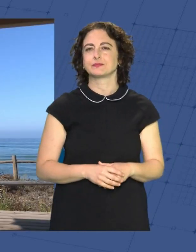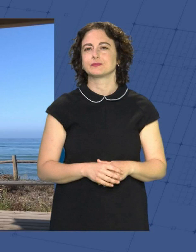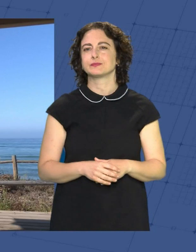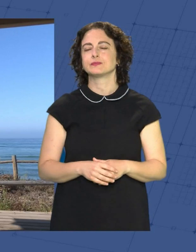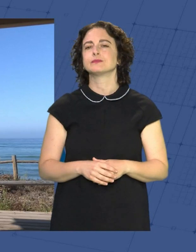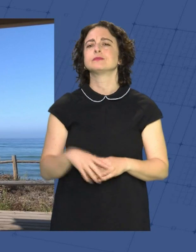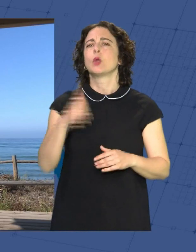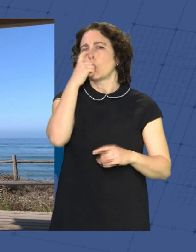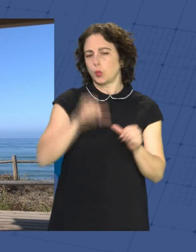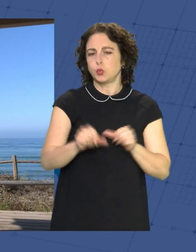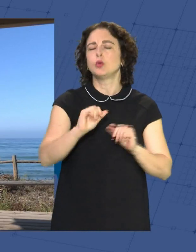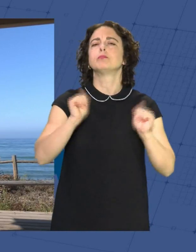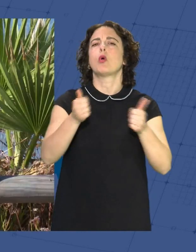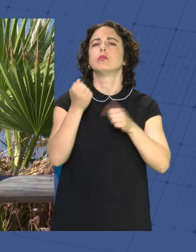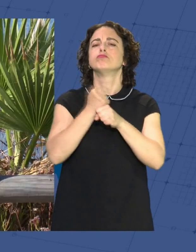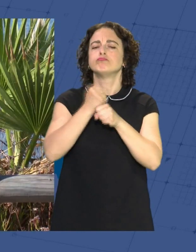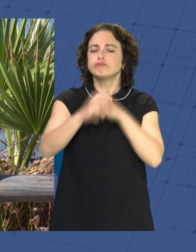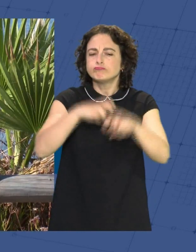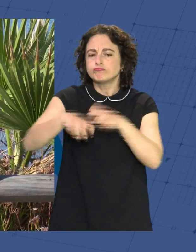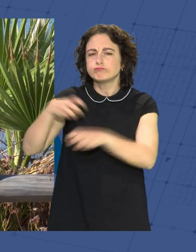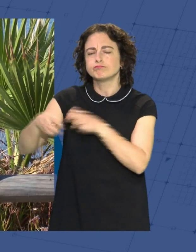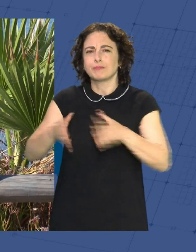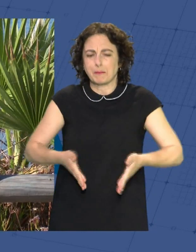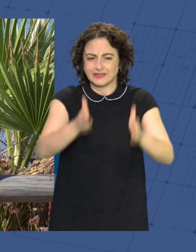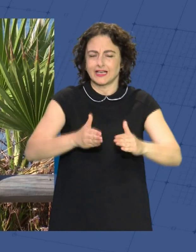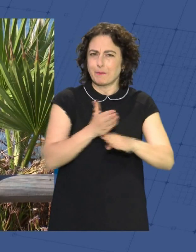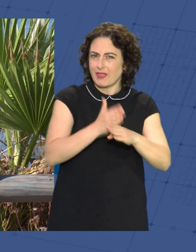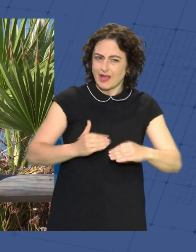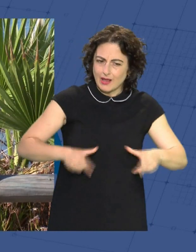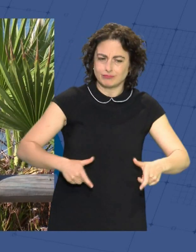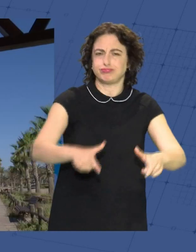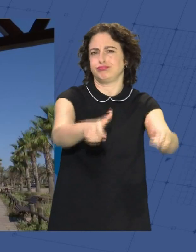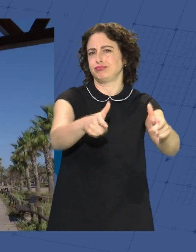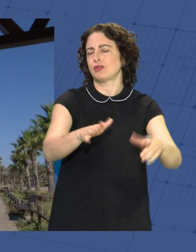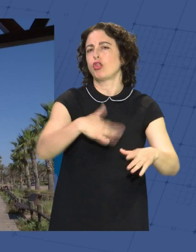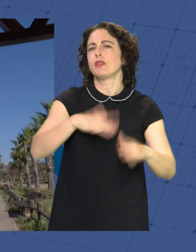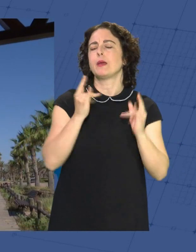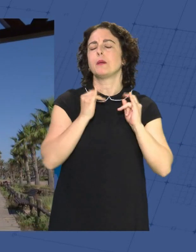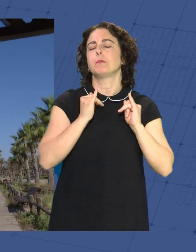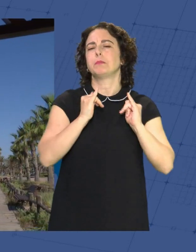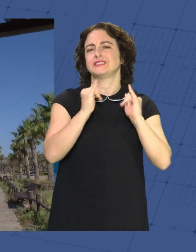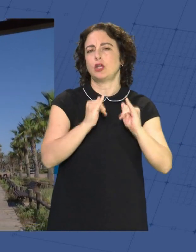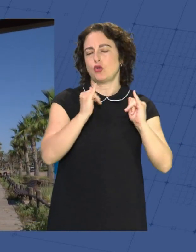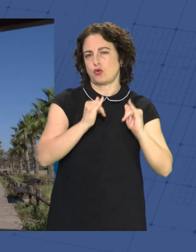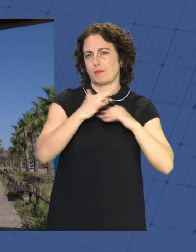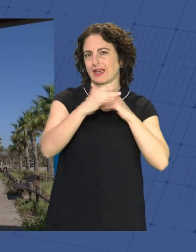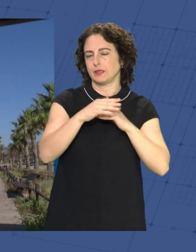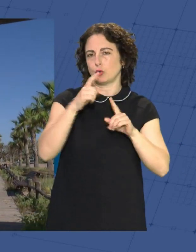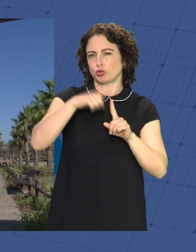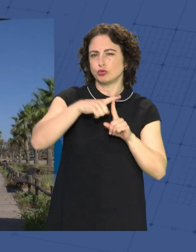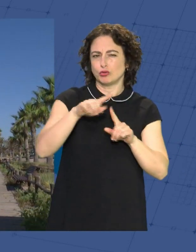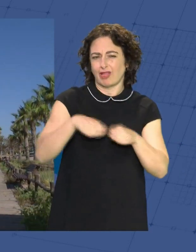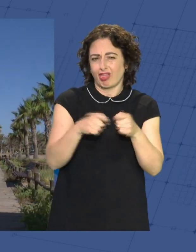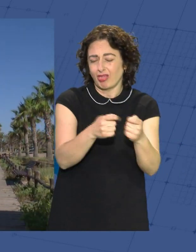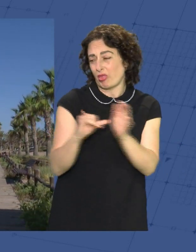En junio comenzarán los trabajos de renovación de las pasarelas de madera en el Paseo Marítimo del Toyo, un entorno deteriorado por